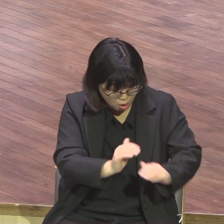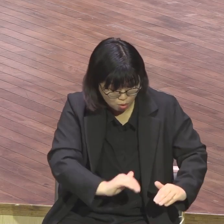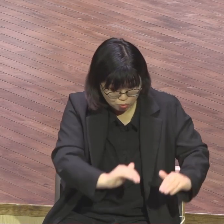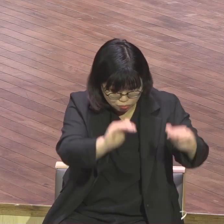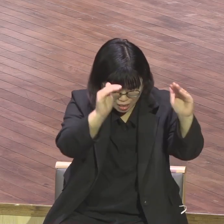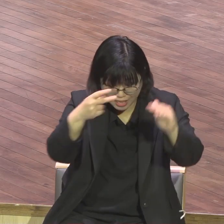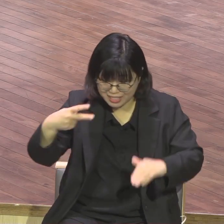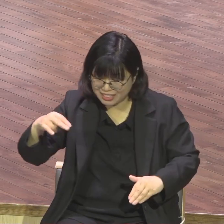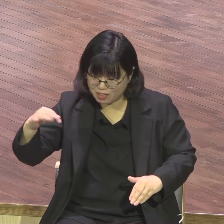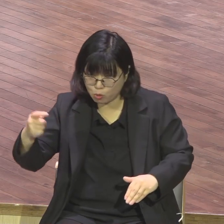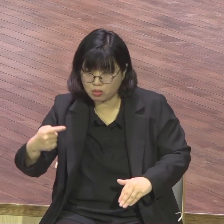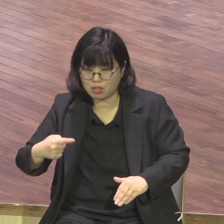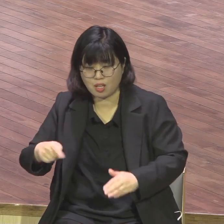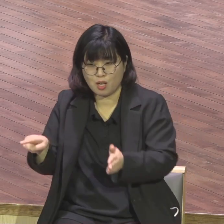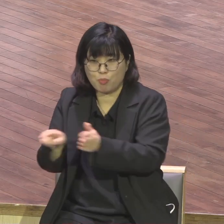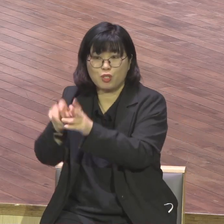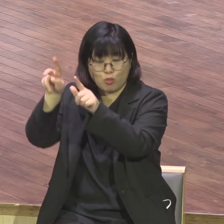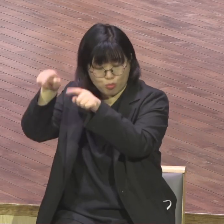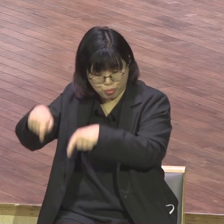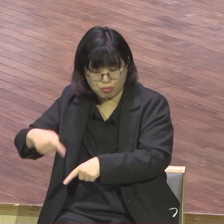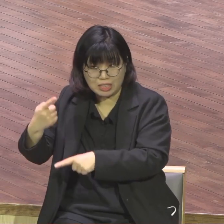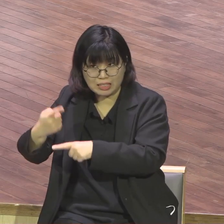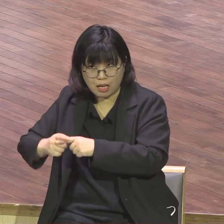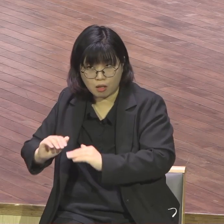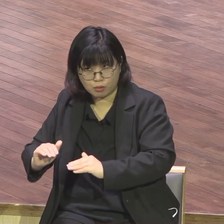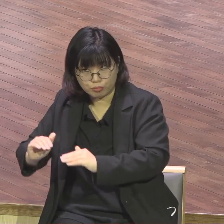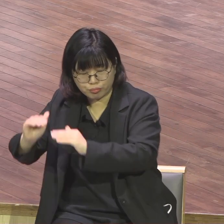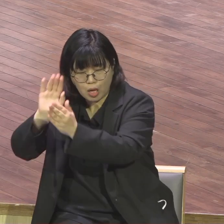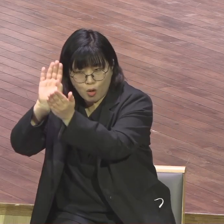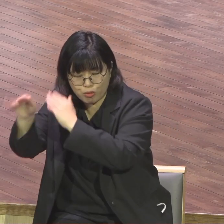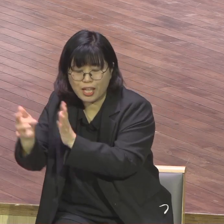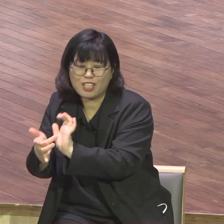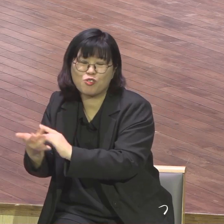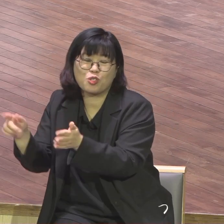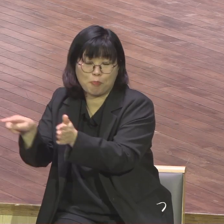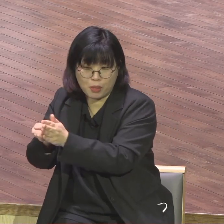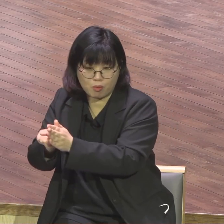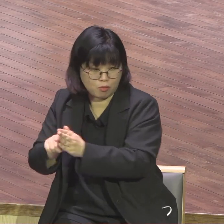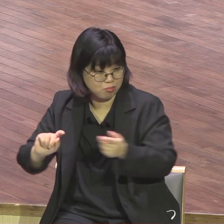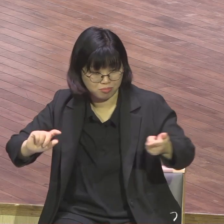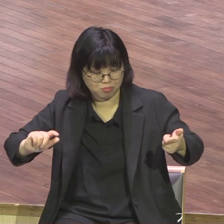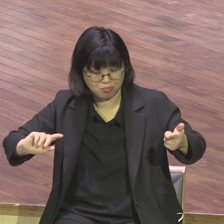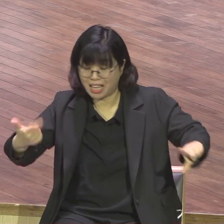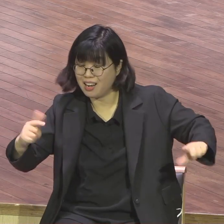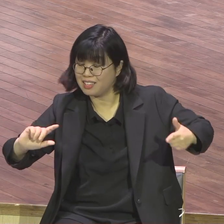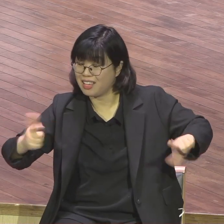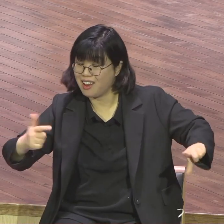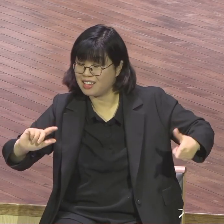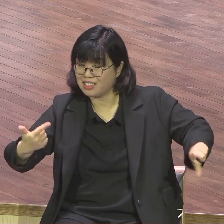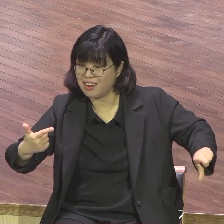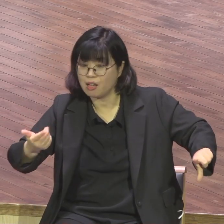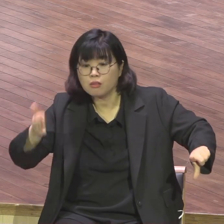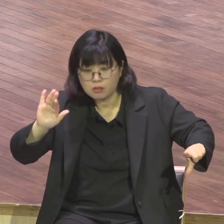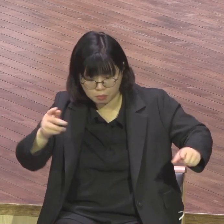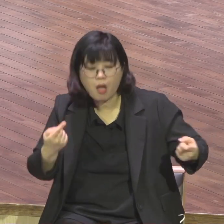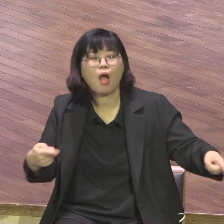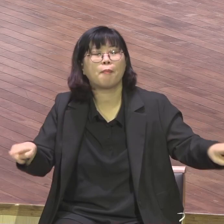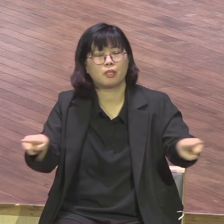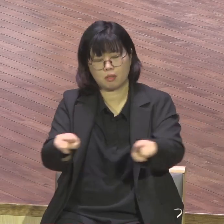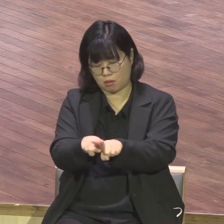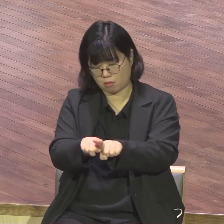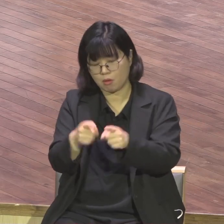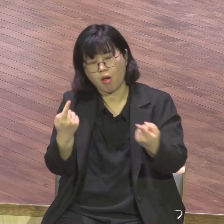하셨다. 사도 바울은 이들과 평생 동역의 사역을 하신 거예요.